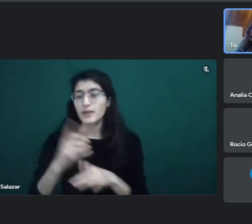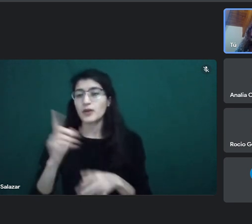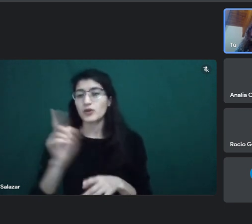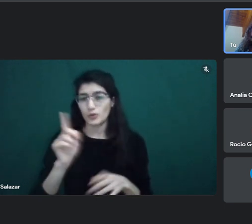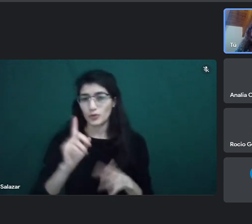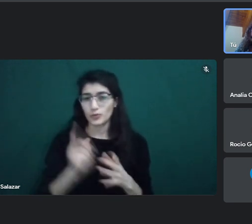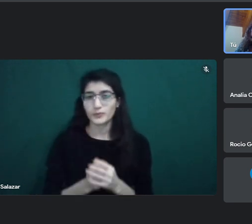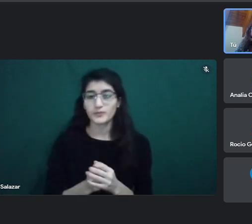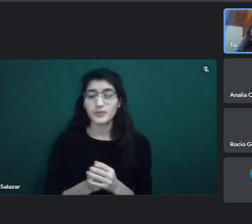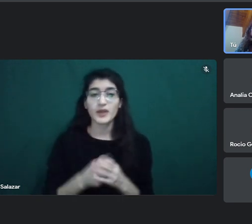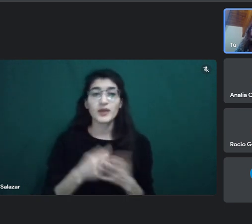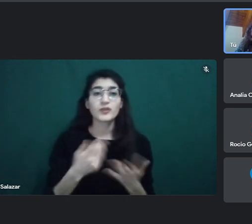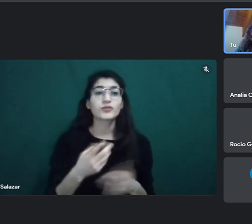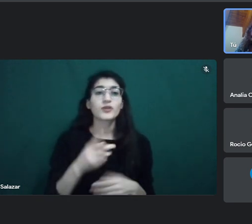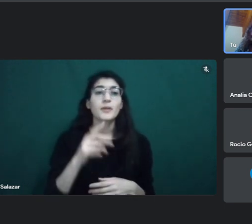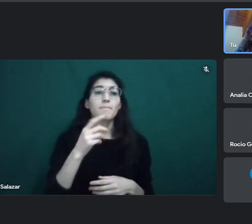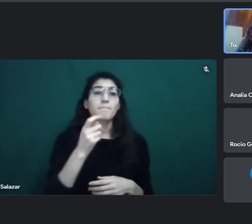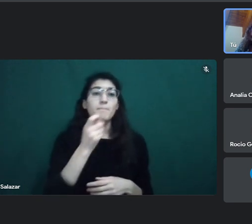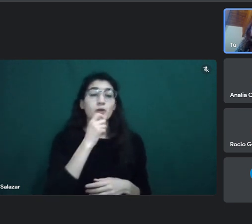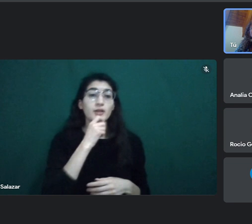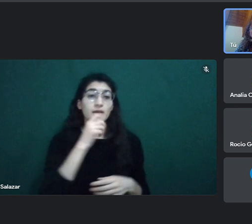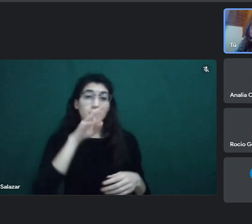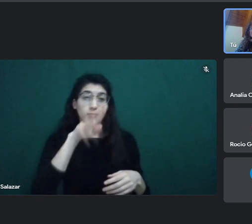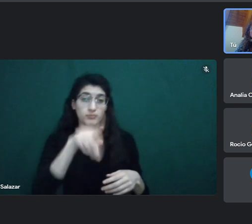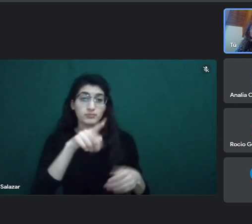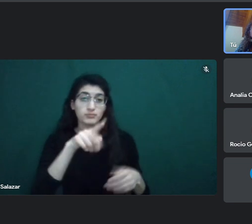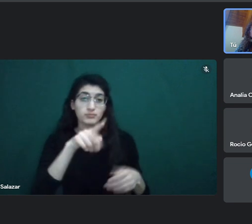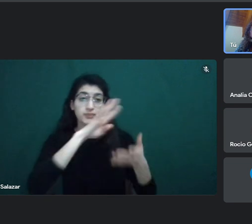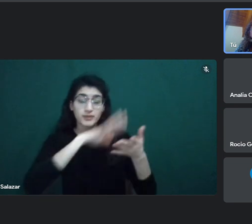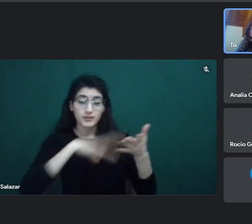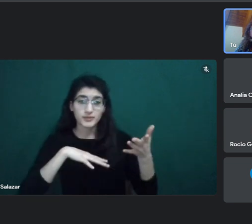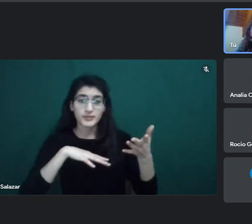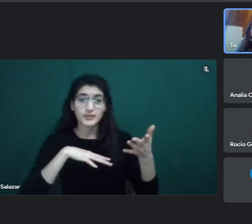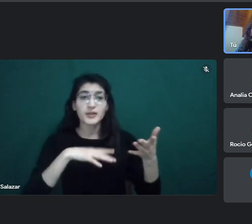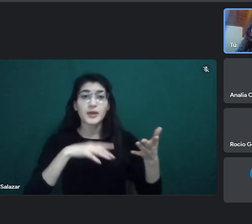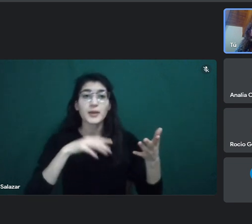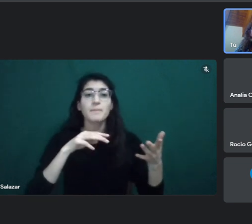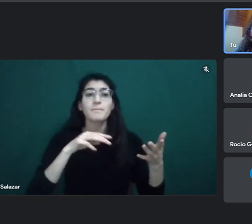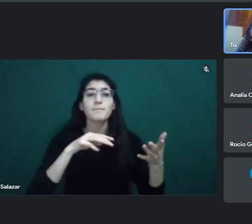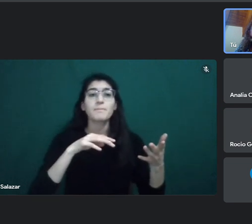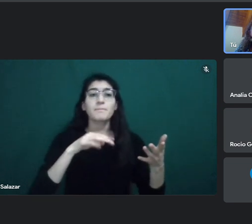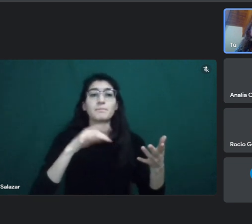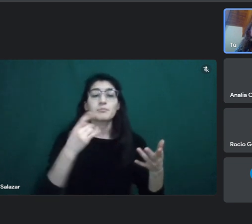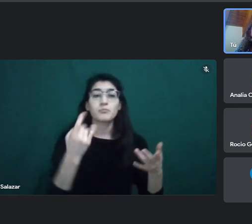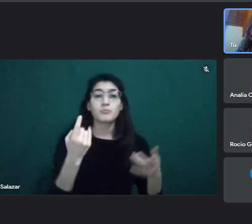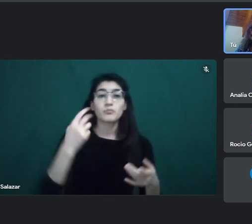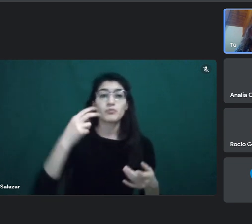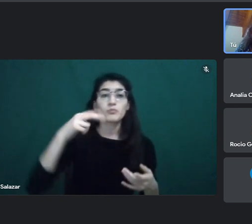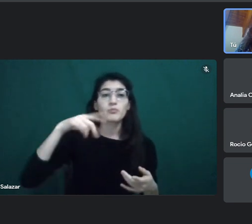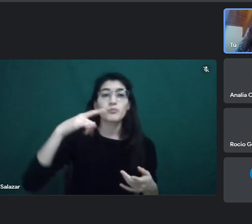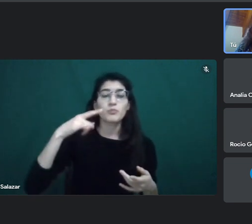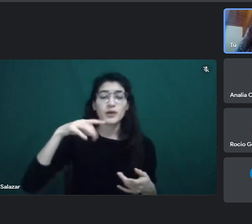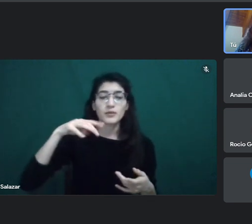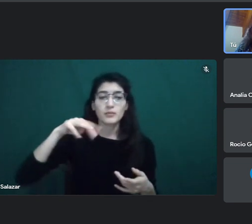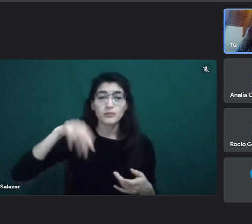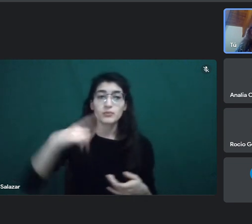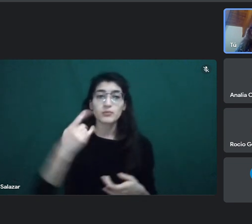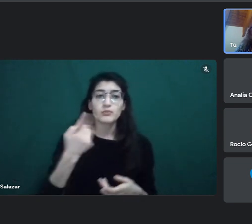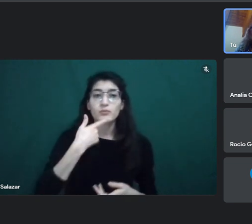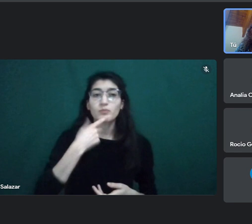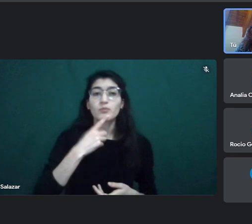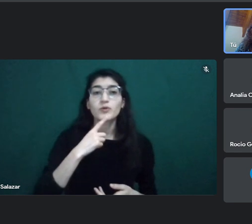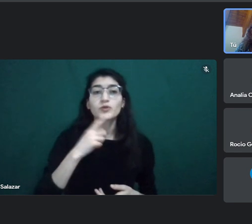must. Y para poder conjugarlos en todos los verbos, a veces se lo reemplaza por tener que hacer algo, ¿sí? Have